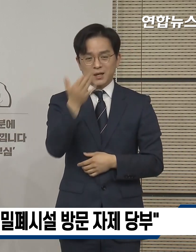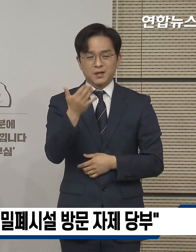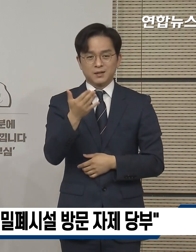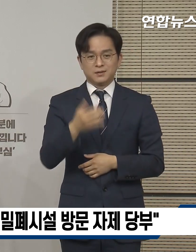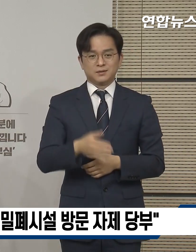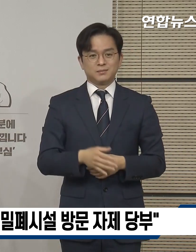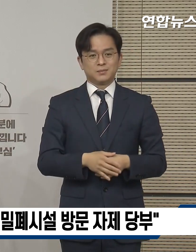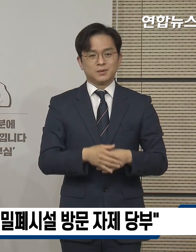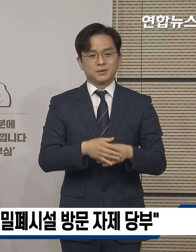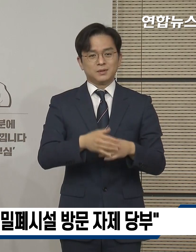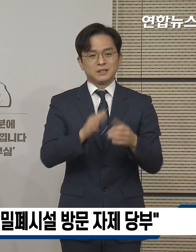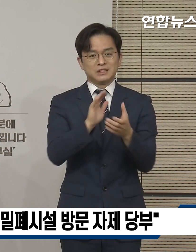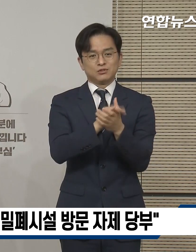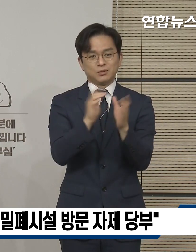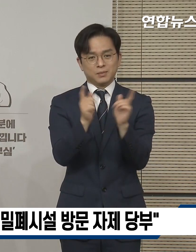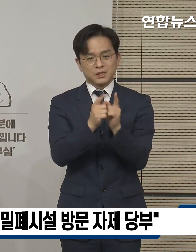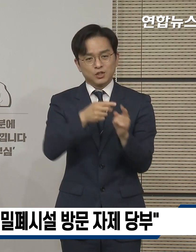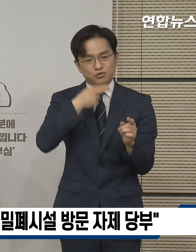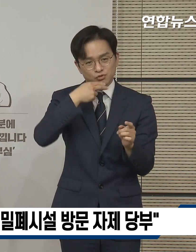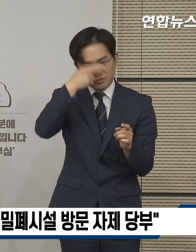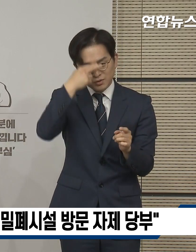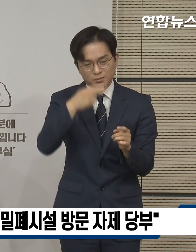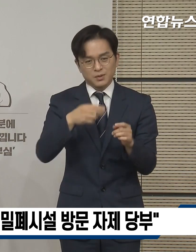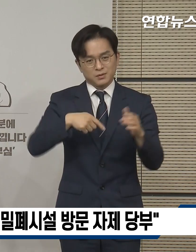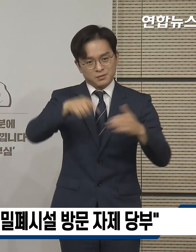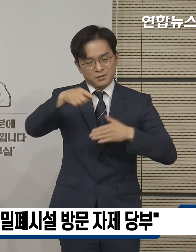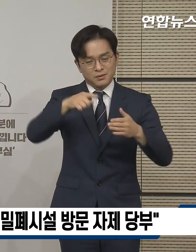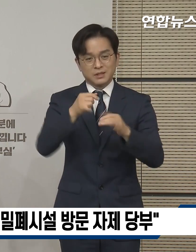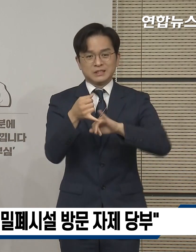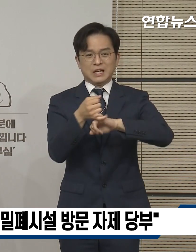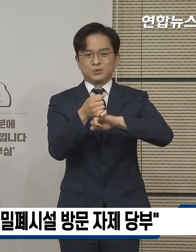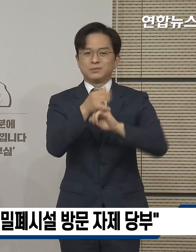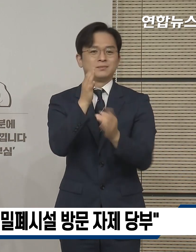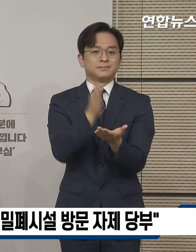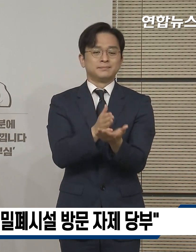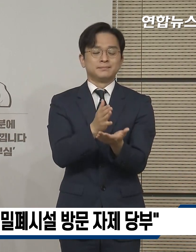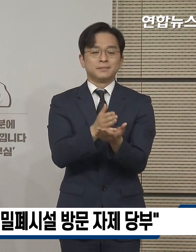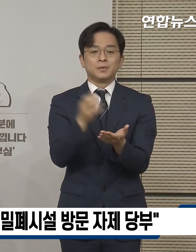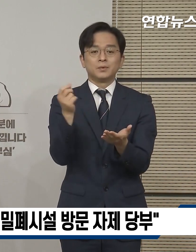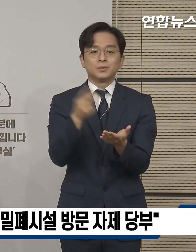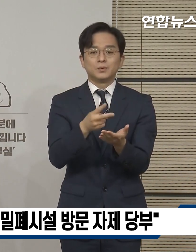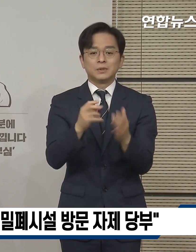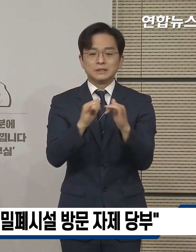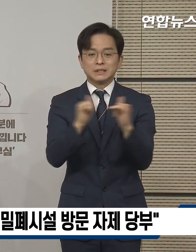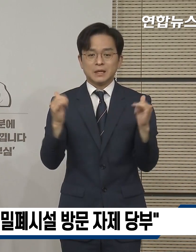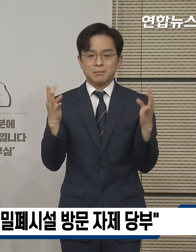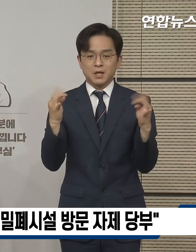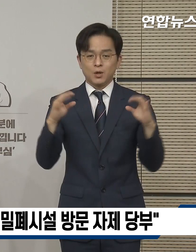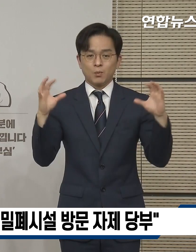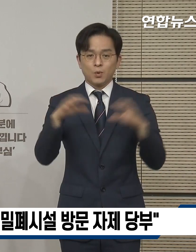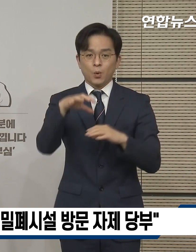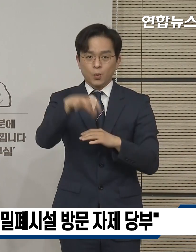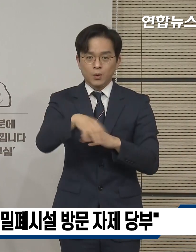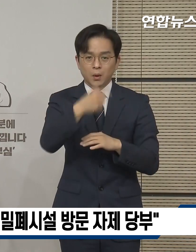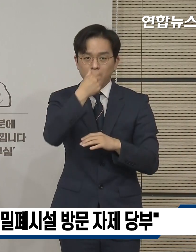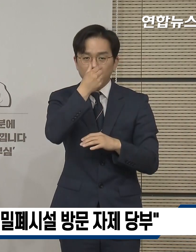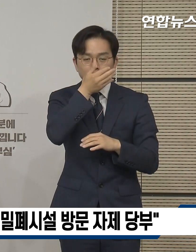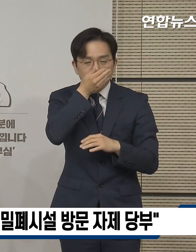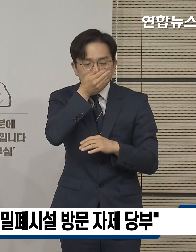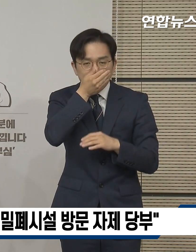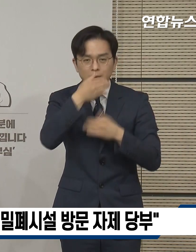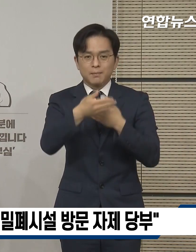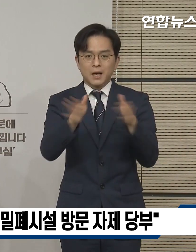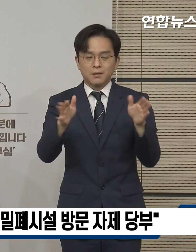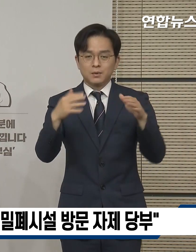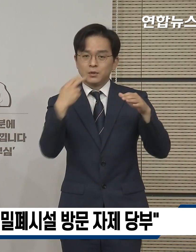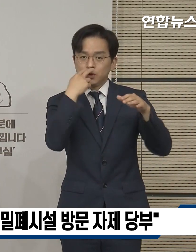주시고, 밀폐된 공간에서 밀집하여 밀접한 접촉이 일어나는 시설은 이용하지 말 것을 다시